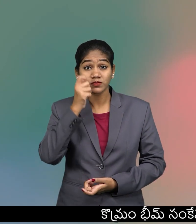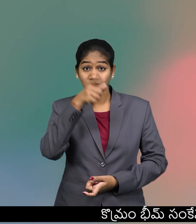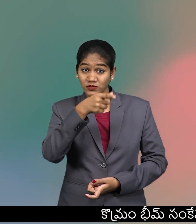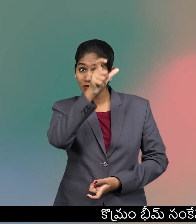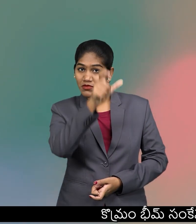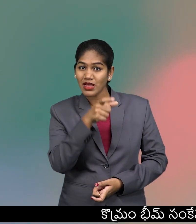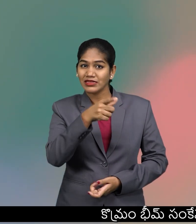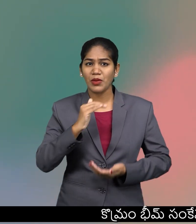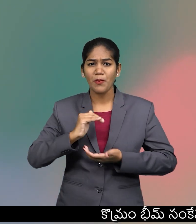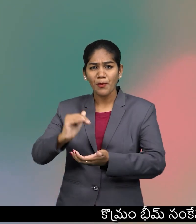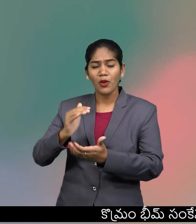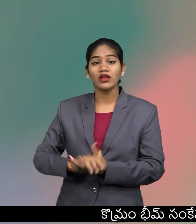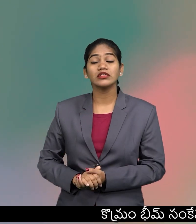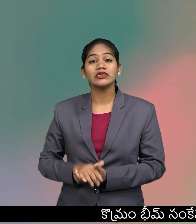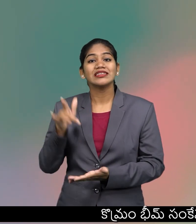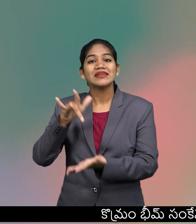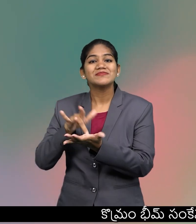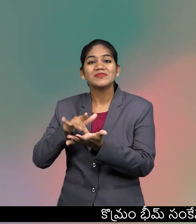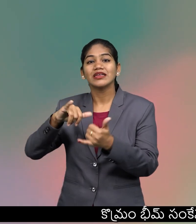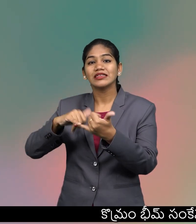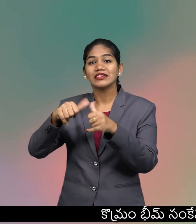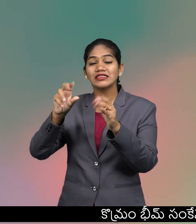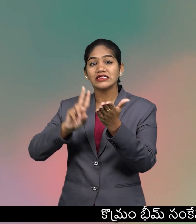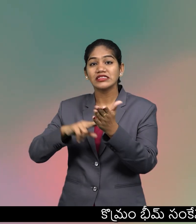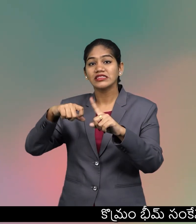కొమరం భీం సంకేపల్లి గ్రామంలో జన్మించాడు.